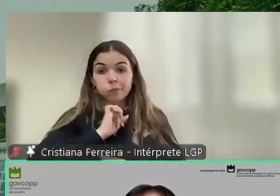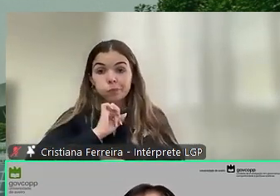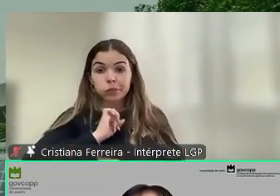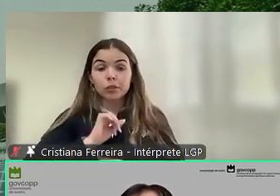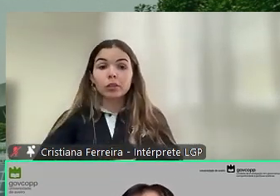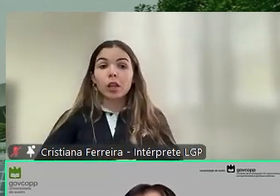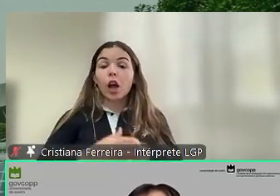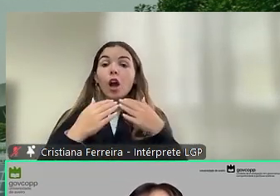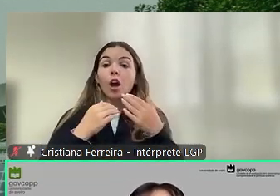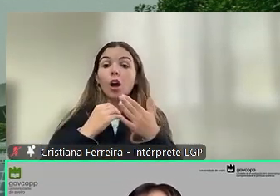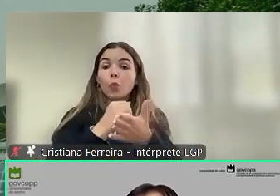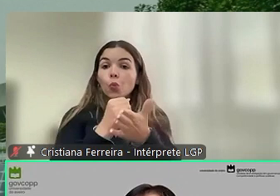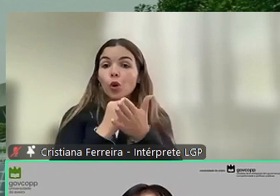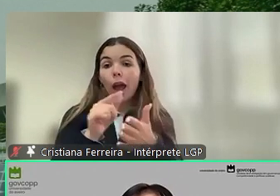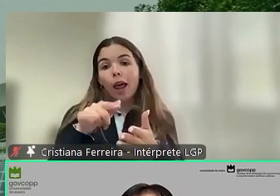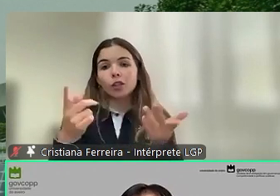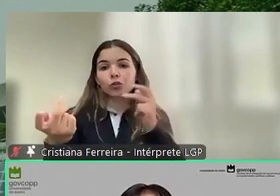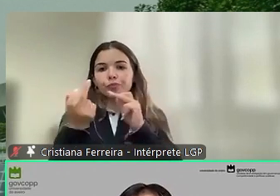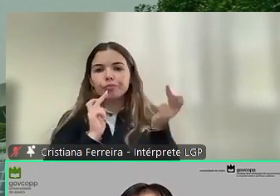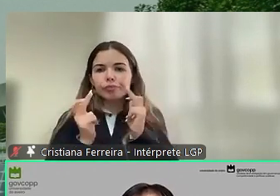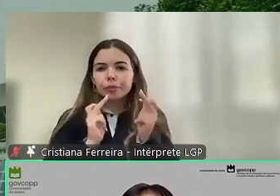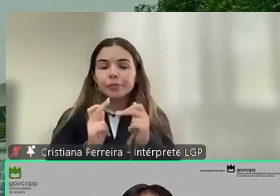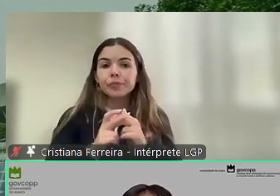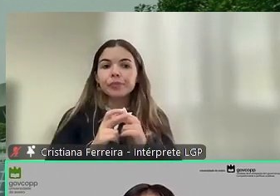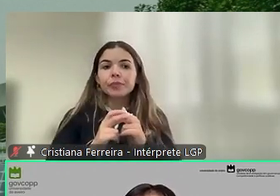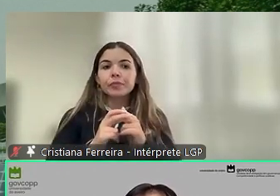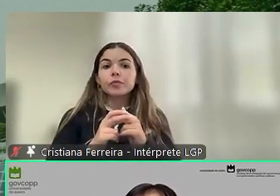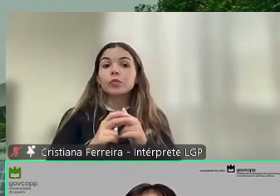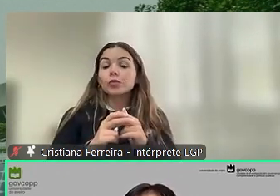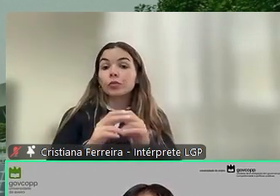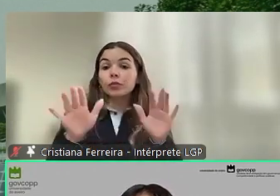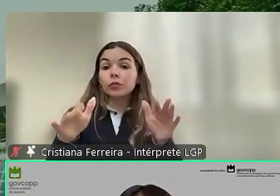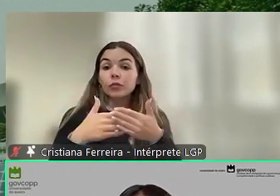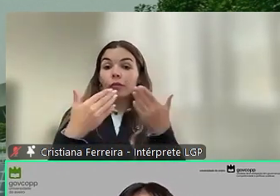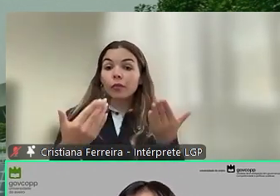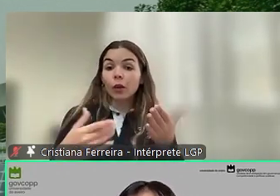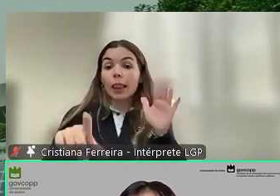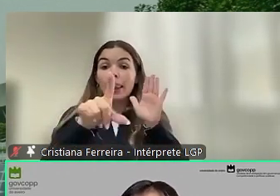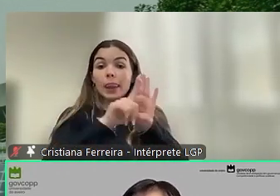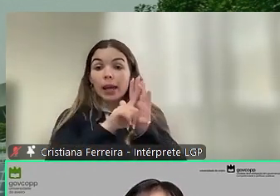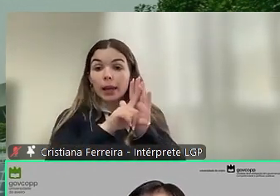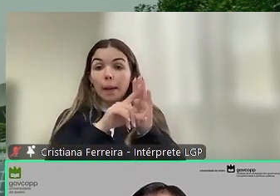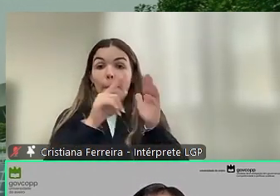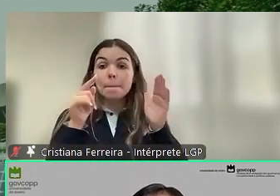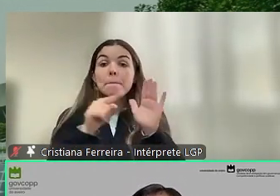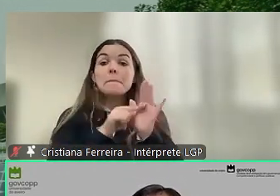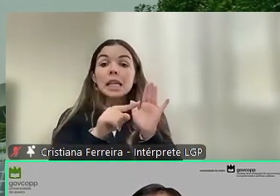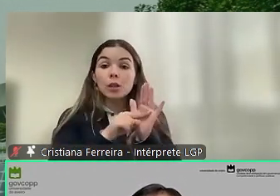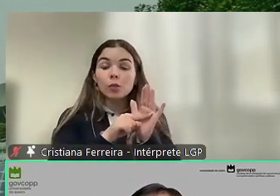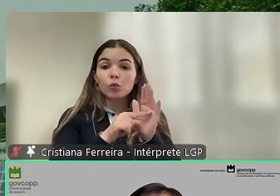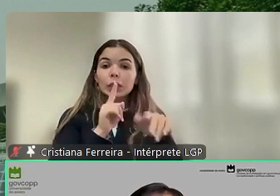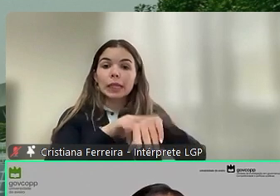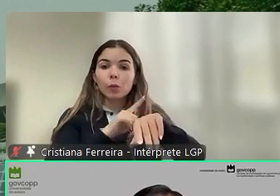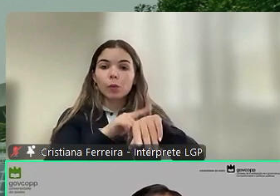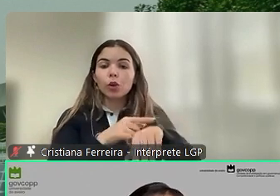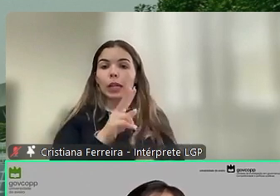fundamentar um pouco esta discussão, é que a duração mínima por lei, exigida por lei, são 30 dias, mas realmente reparamos que